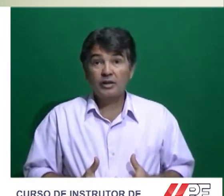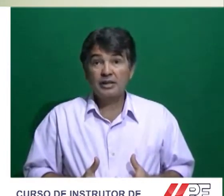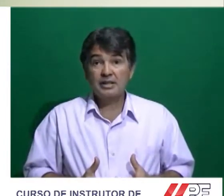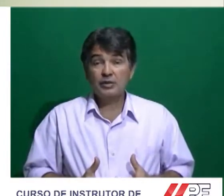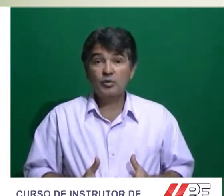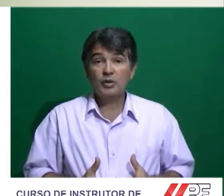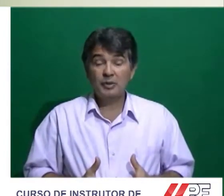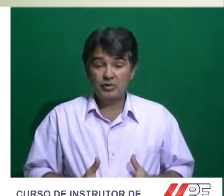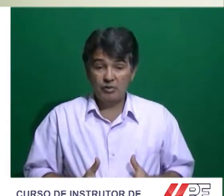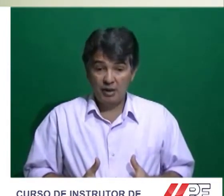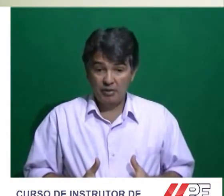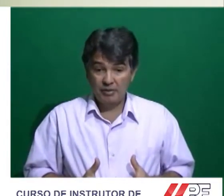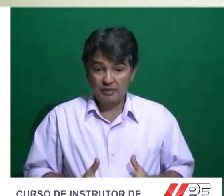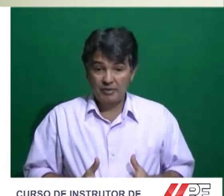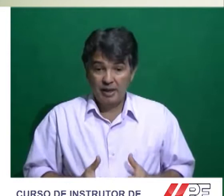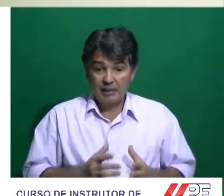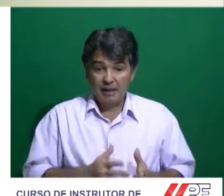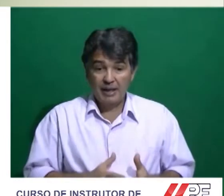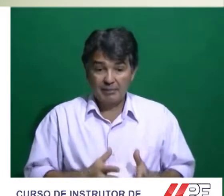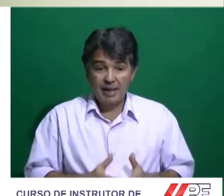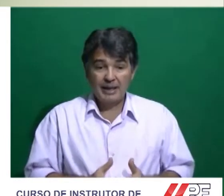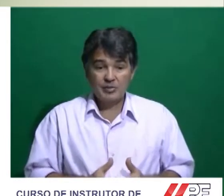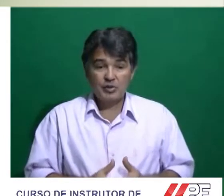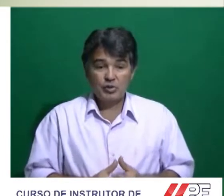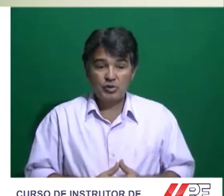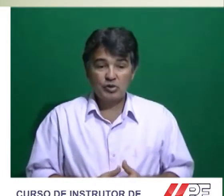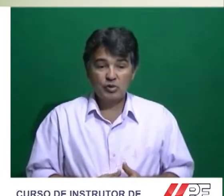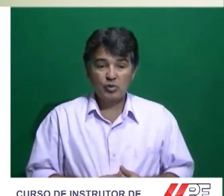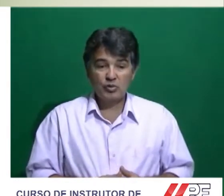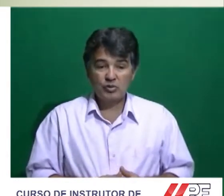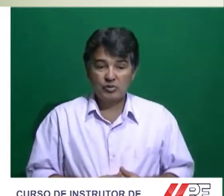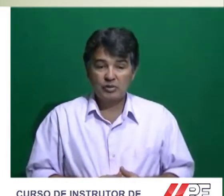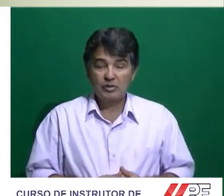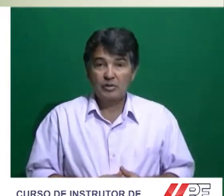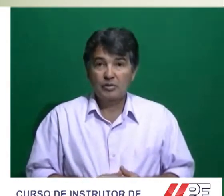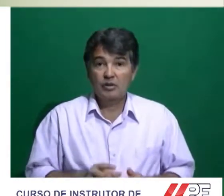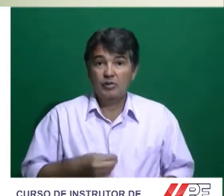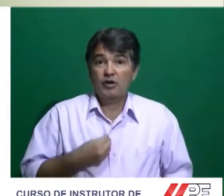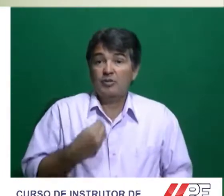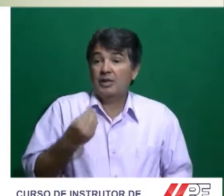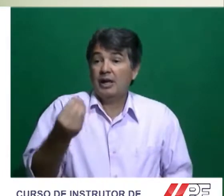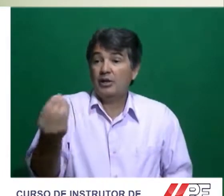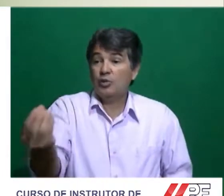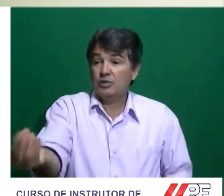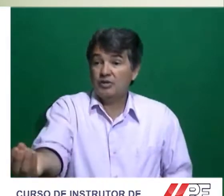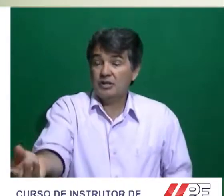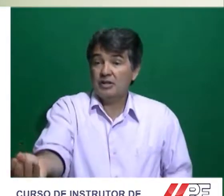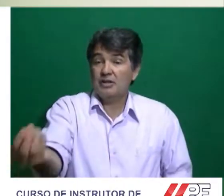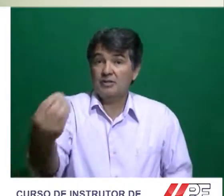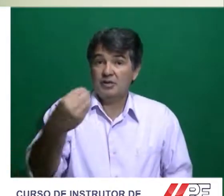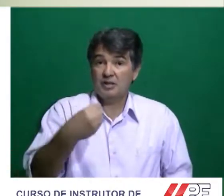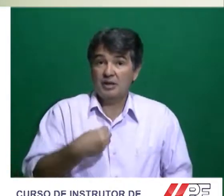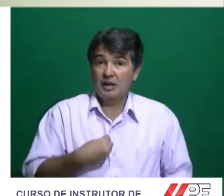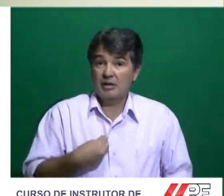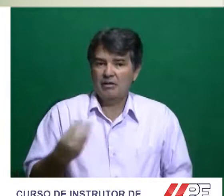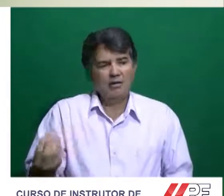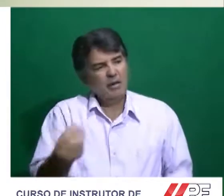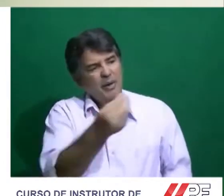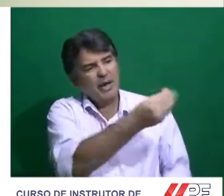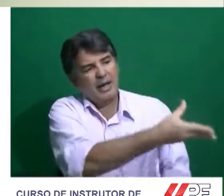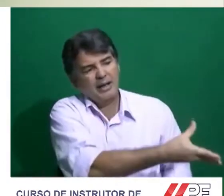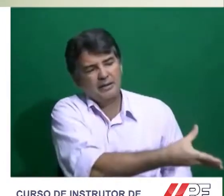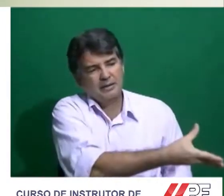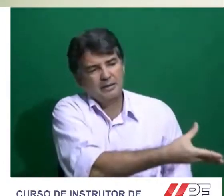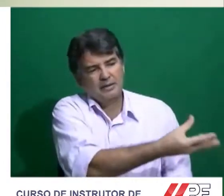O concordância, número pessoal. Marca as pessoas e o discurso. Então, o verbo dar. Eu dou a você, você me dá.